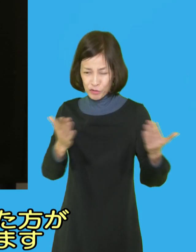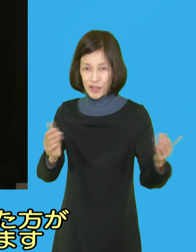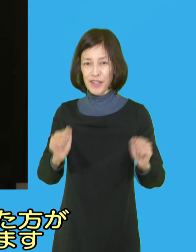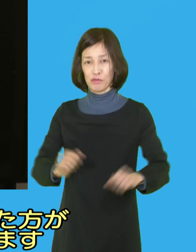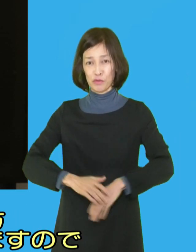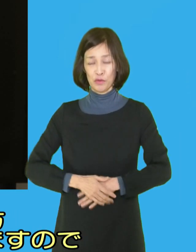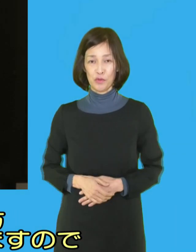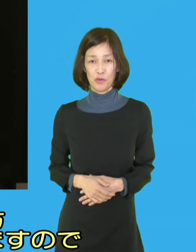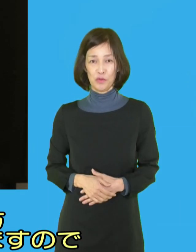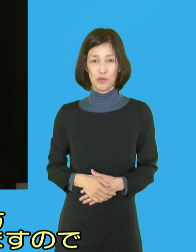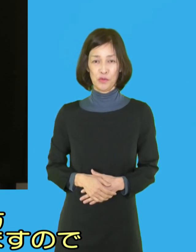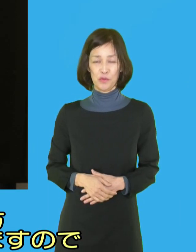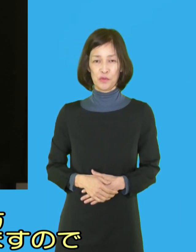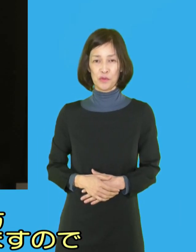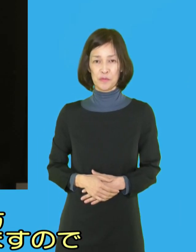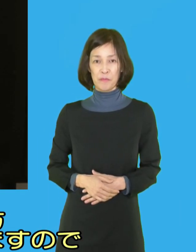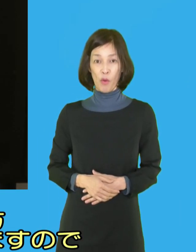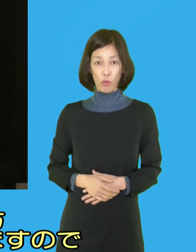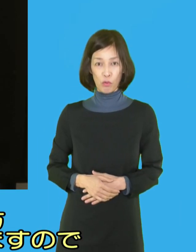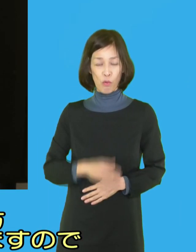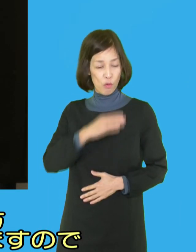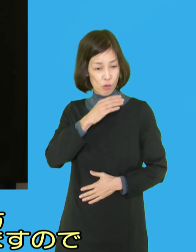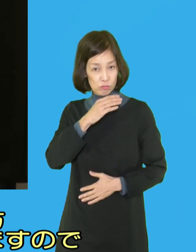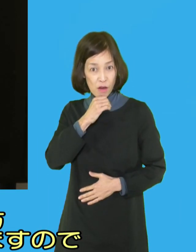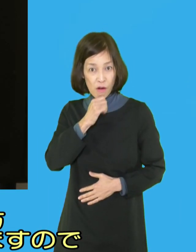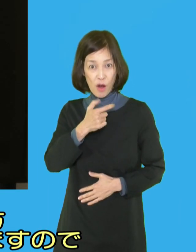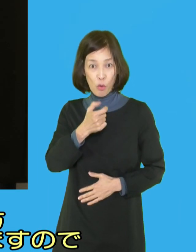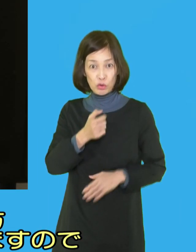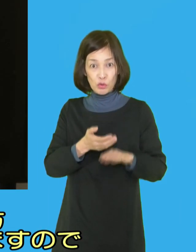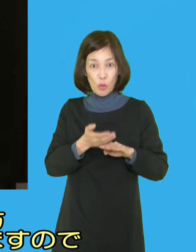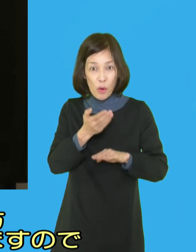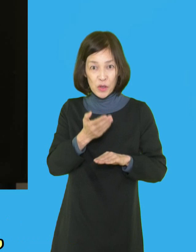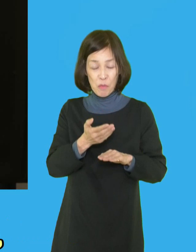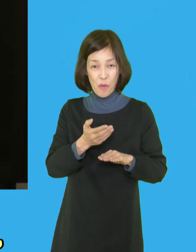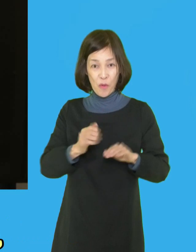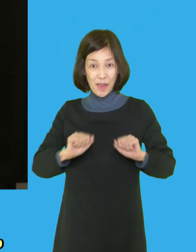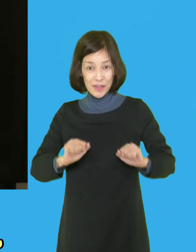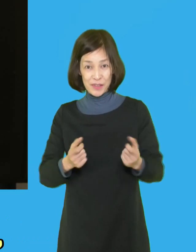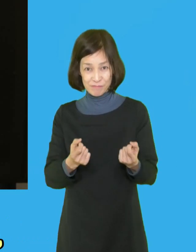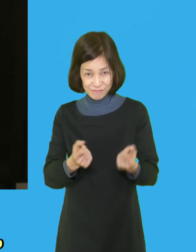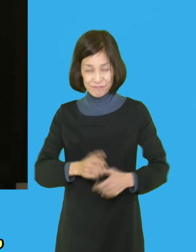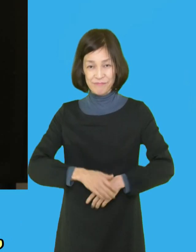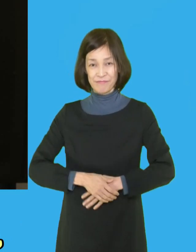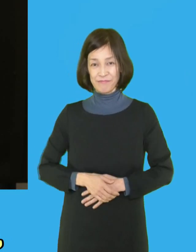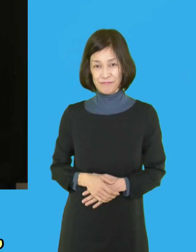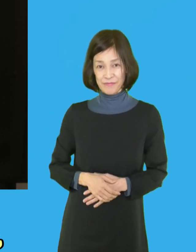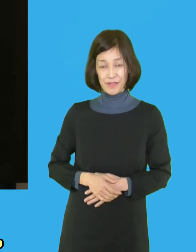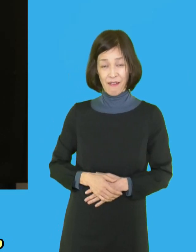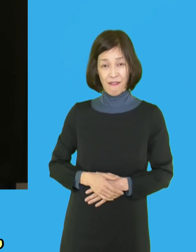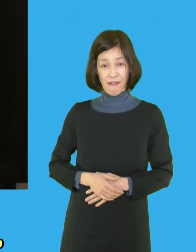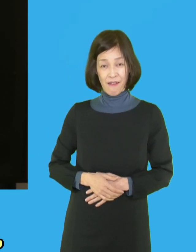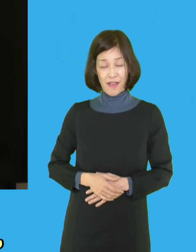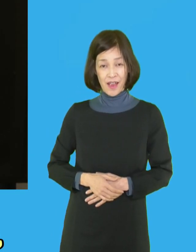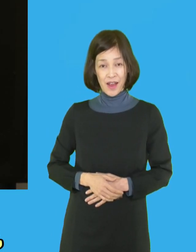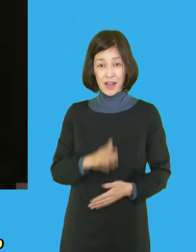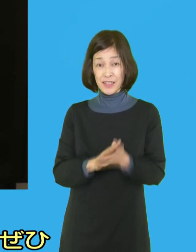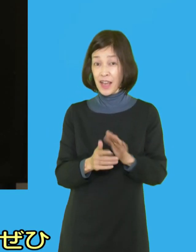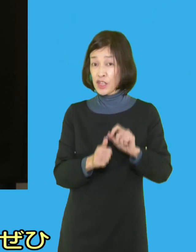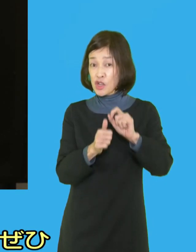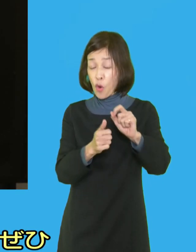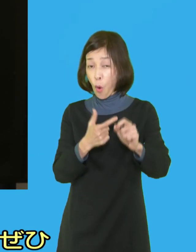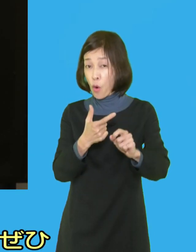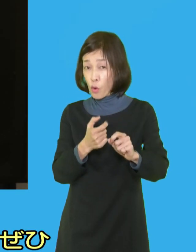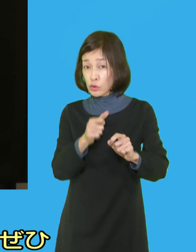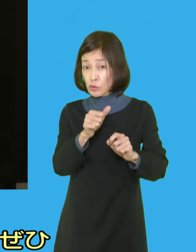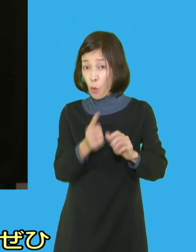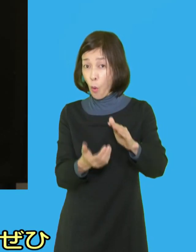います。本当に60歳を超えても元気な方、たくさんいらっしゃいますので、65歳再任用の期間が終わってもですね、まだまだ